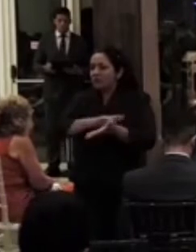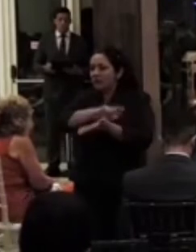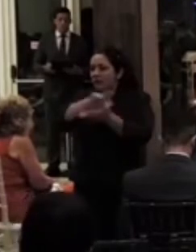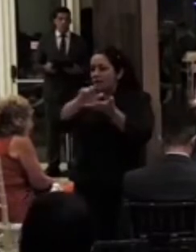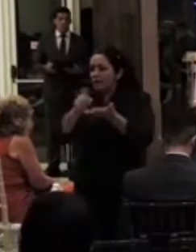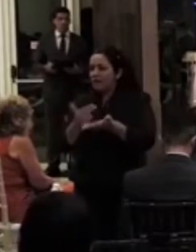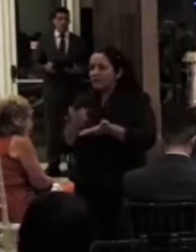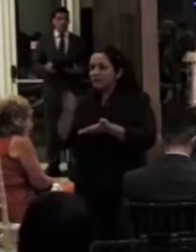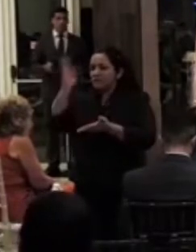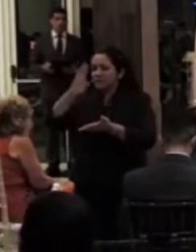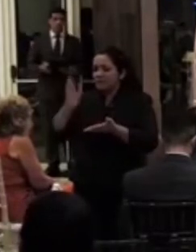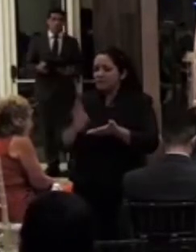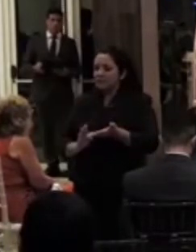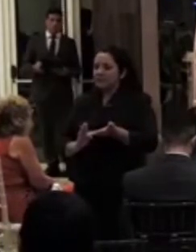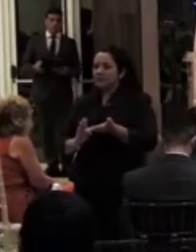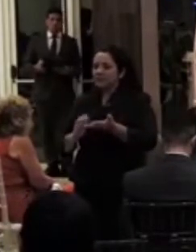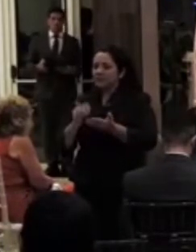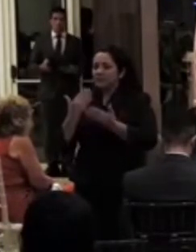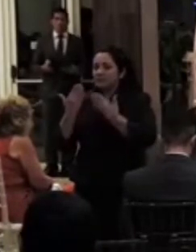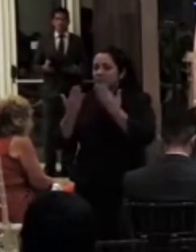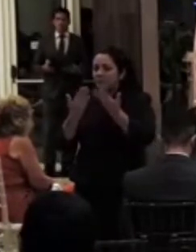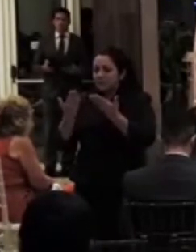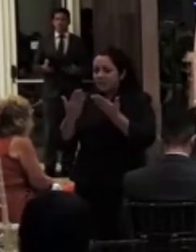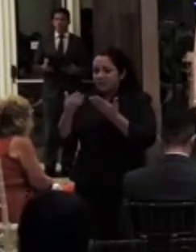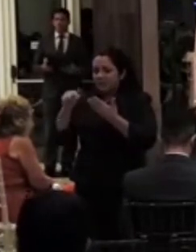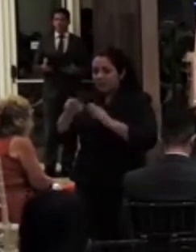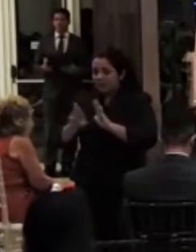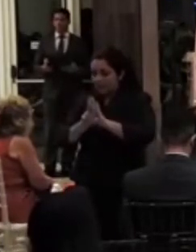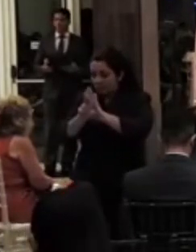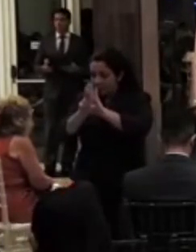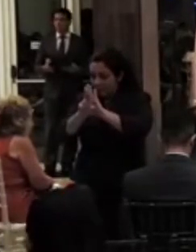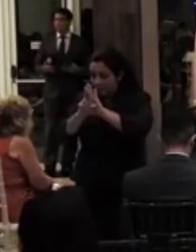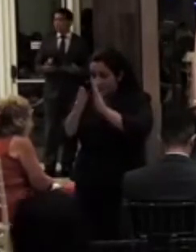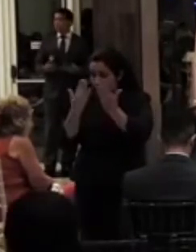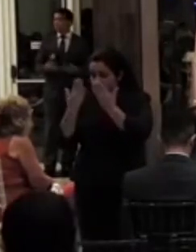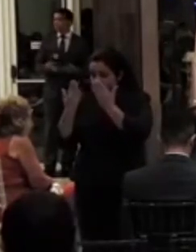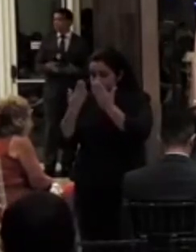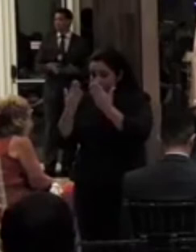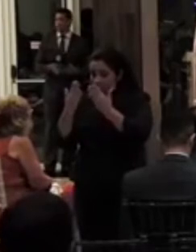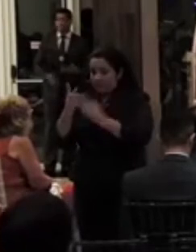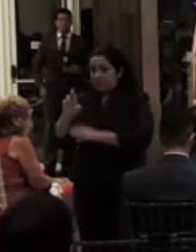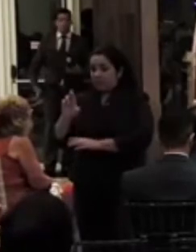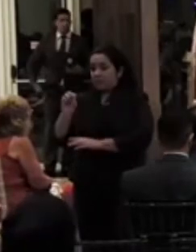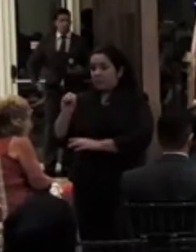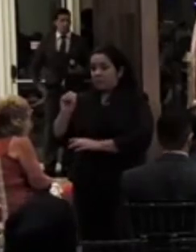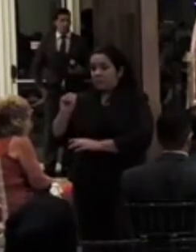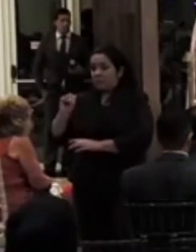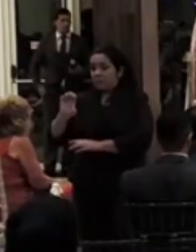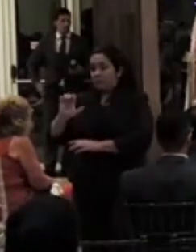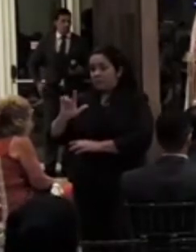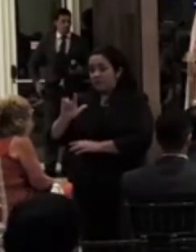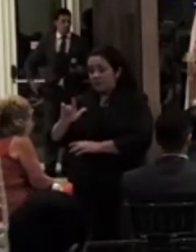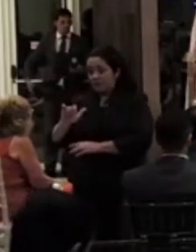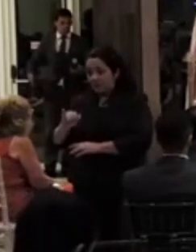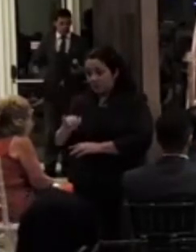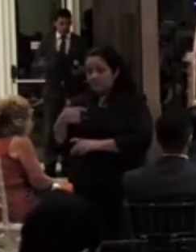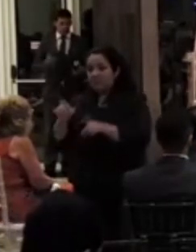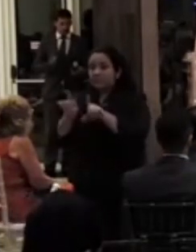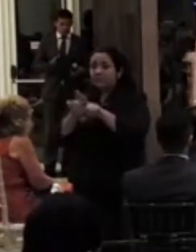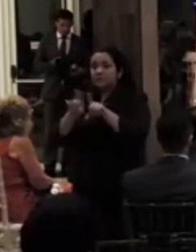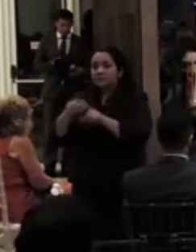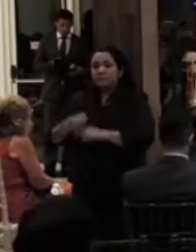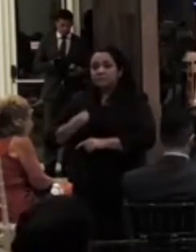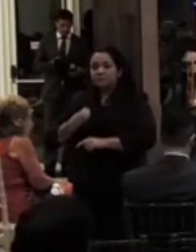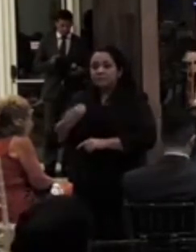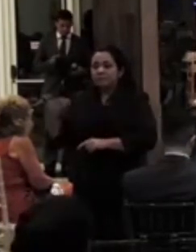Brasileira, o FEMPB, aqui representado pela psicóloga Roseli Caldas. E também destaco a presença